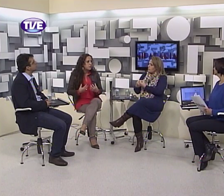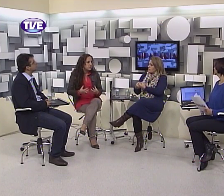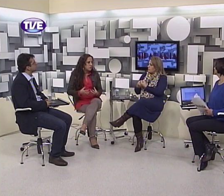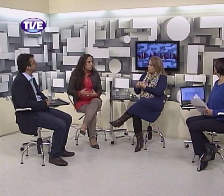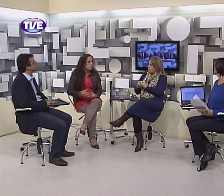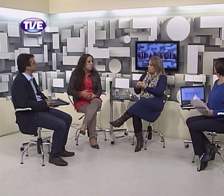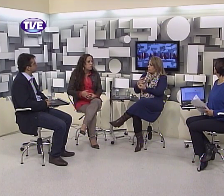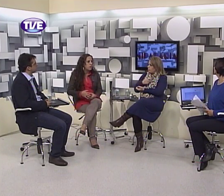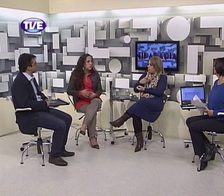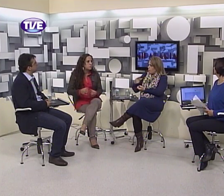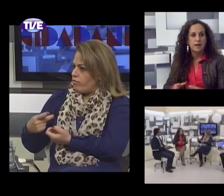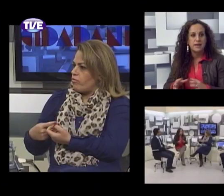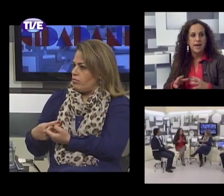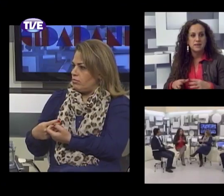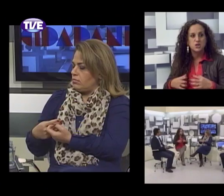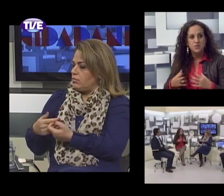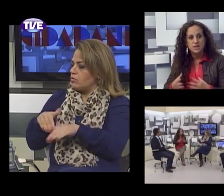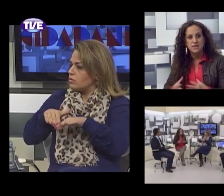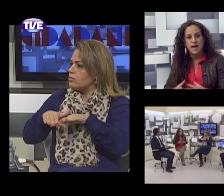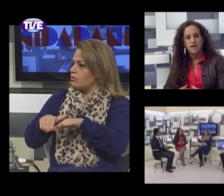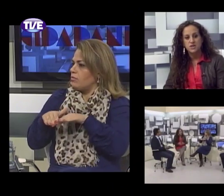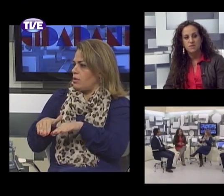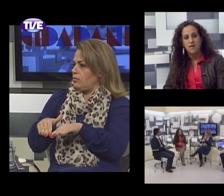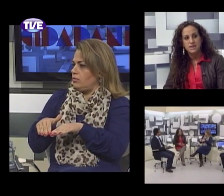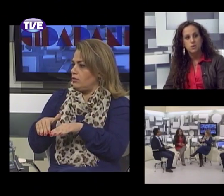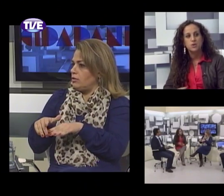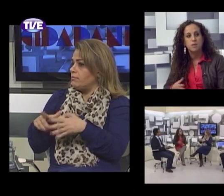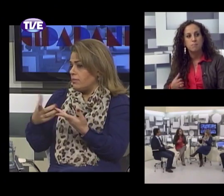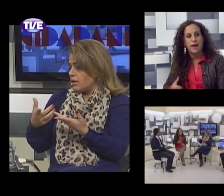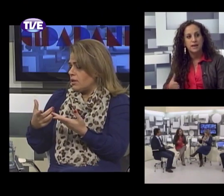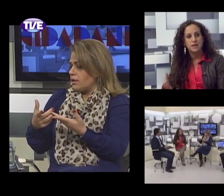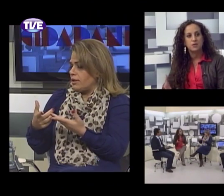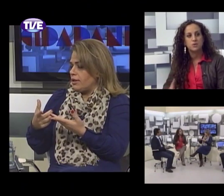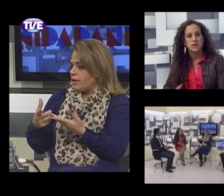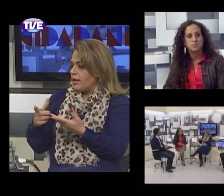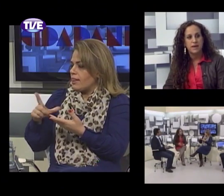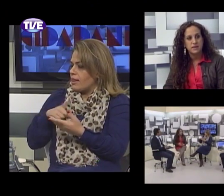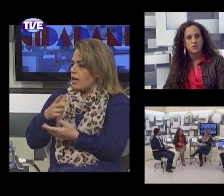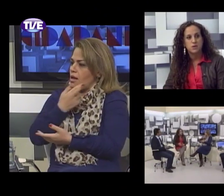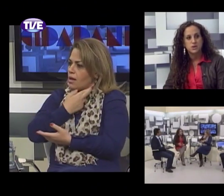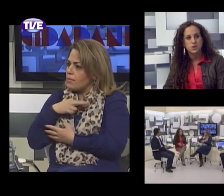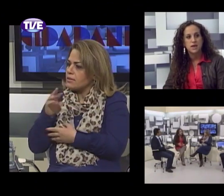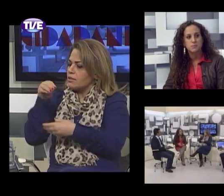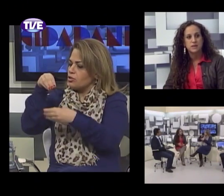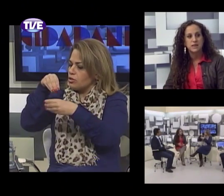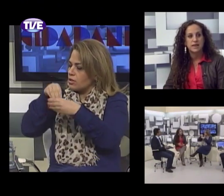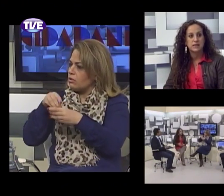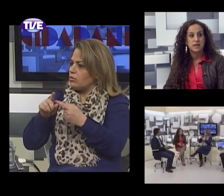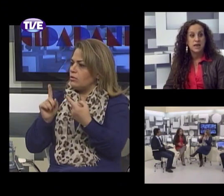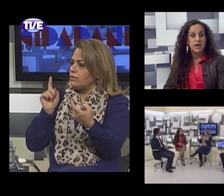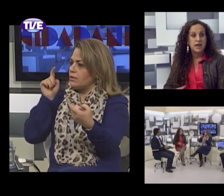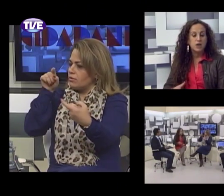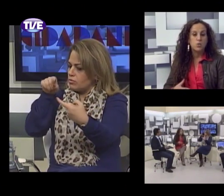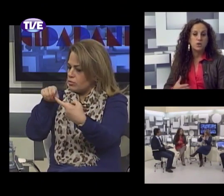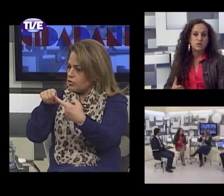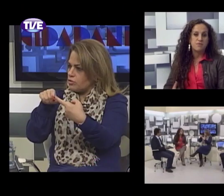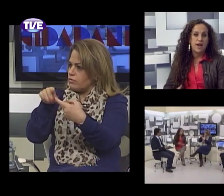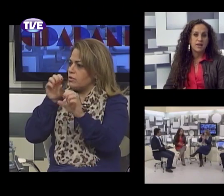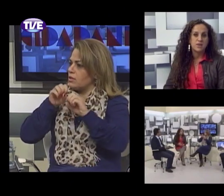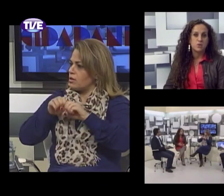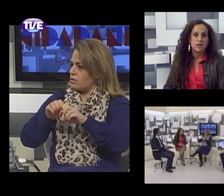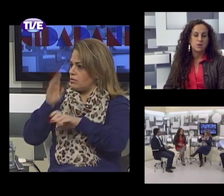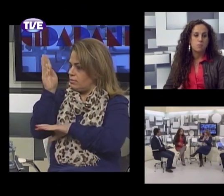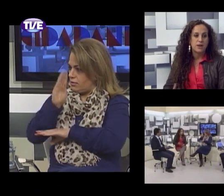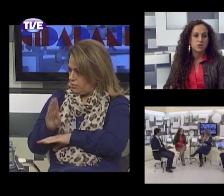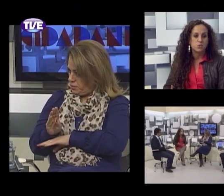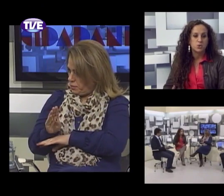popular e de expressão dos movimentos para que essa diversidade se faça contemplada dentro das metas educacionais brasileiras. E quando se